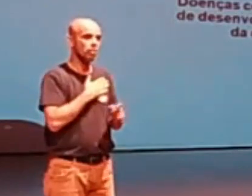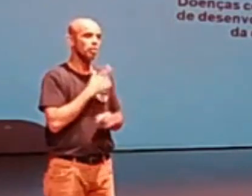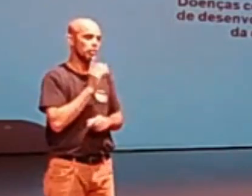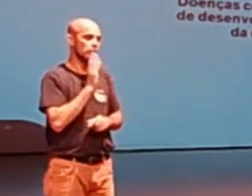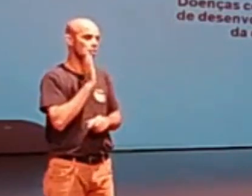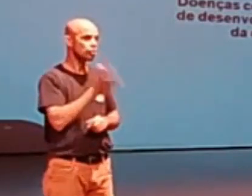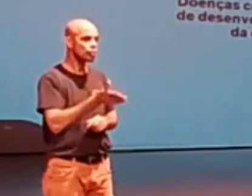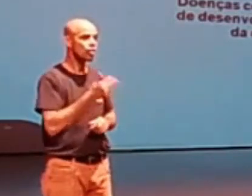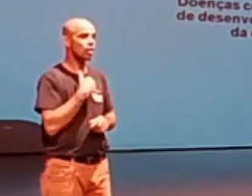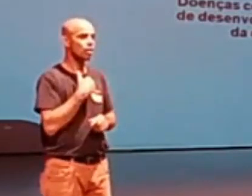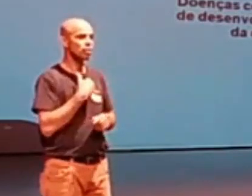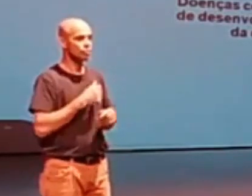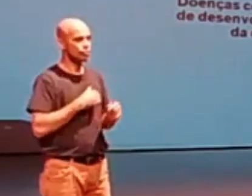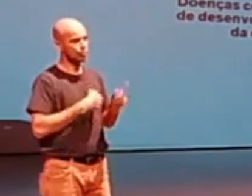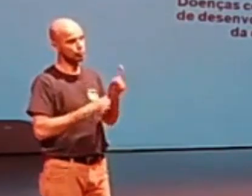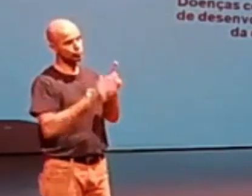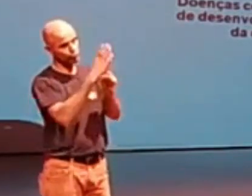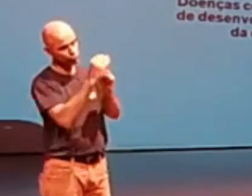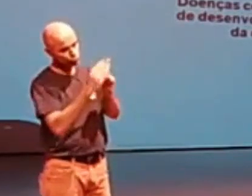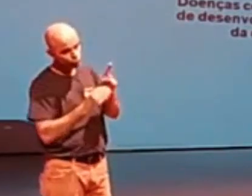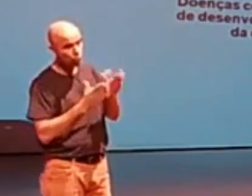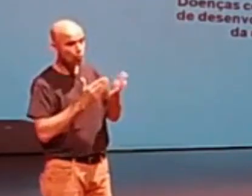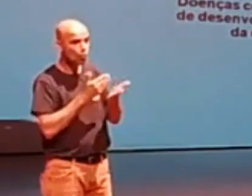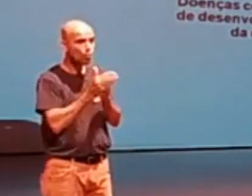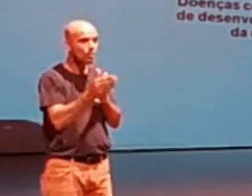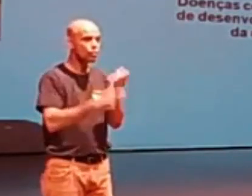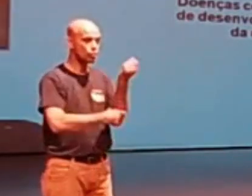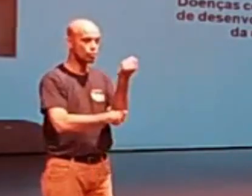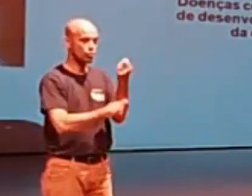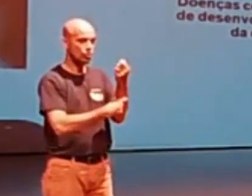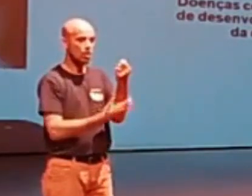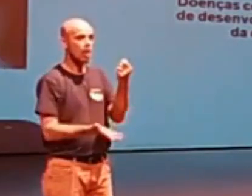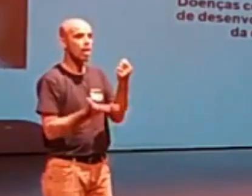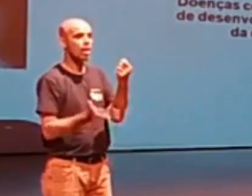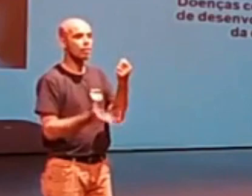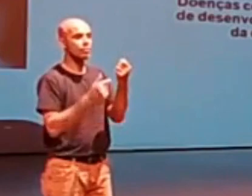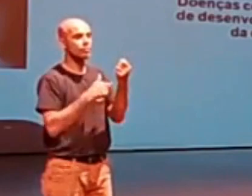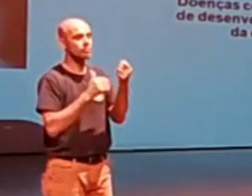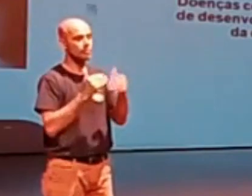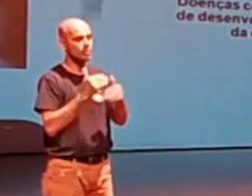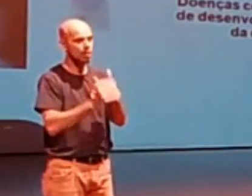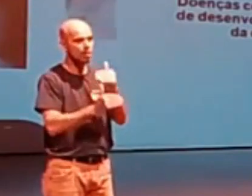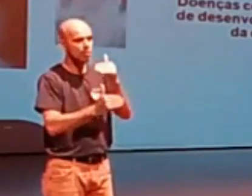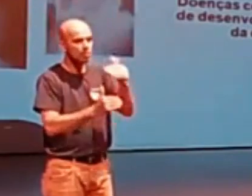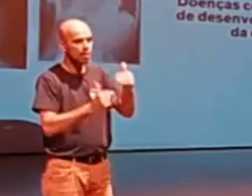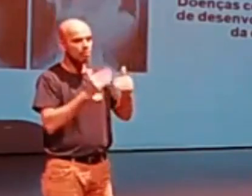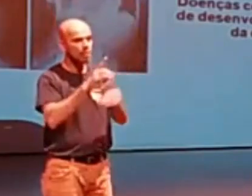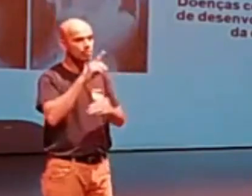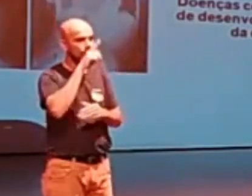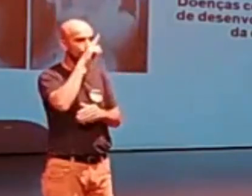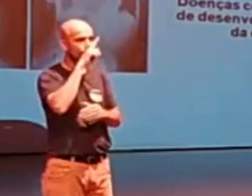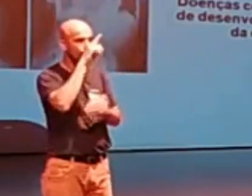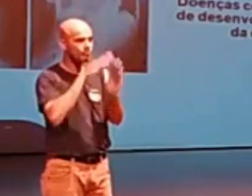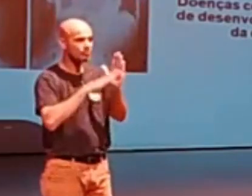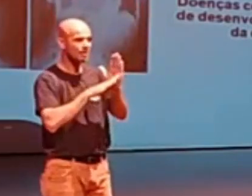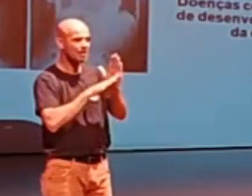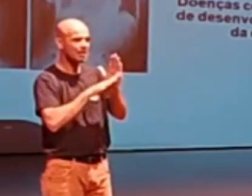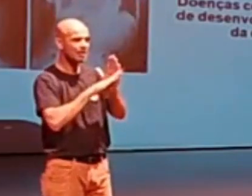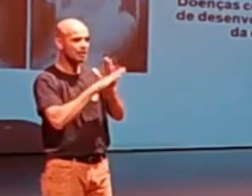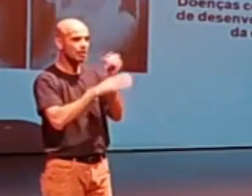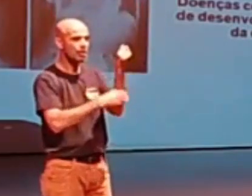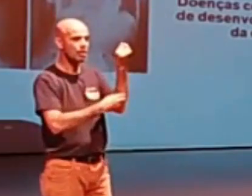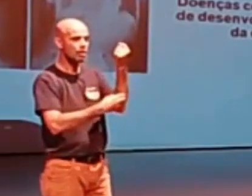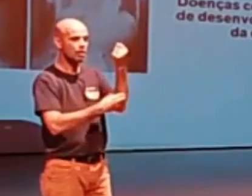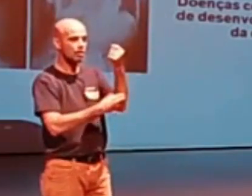umas radiografias antigas, que começou com uma escoliose leve. Essa escoliose, ela foi progredindo ao longo do tempo, e aí quando